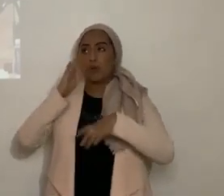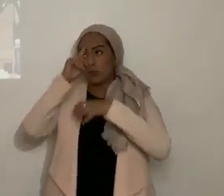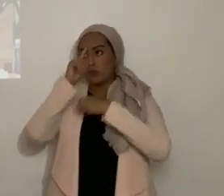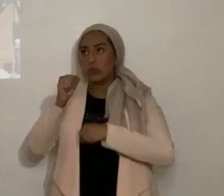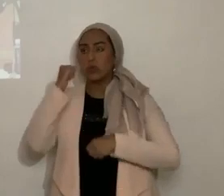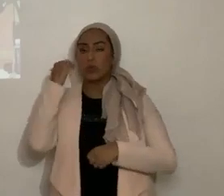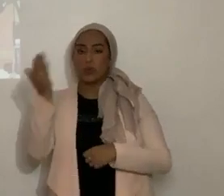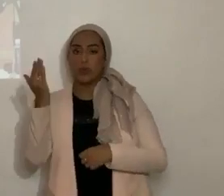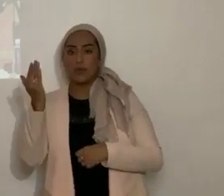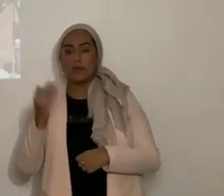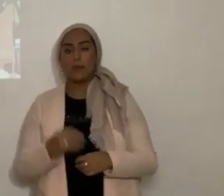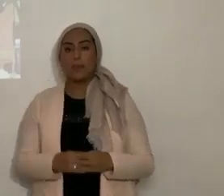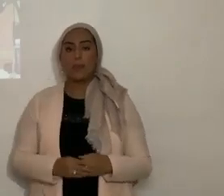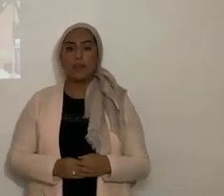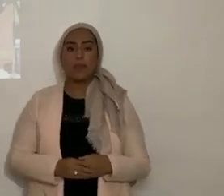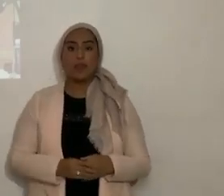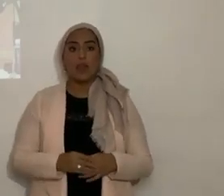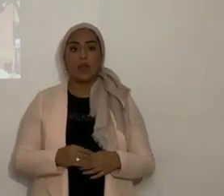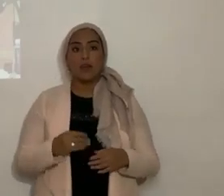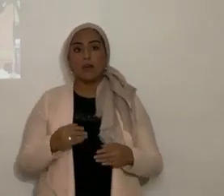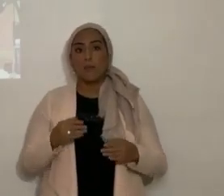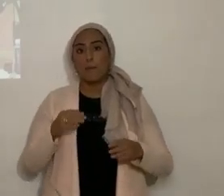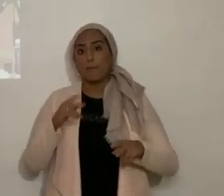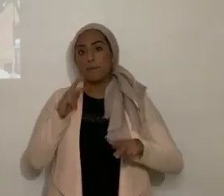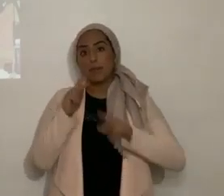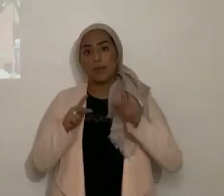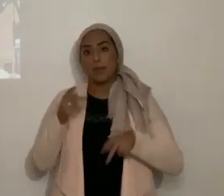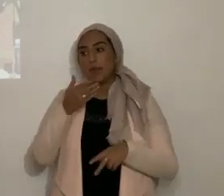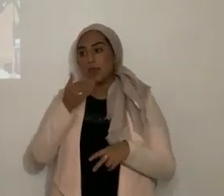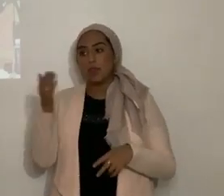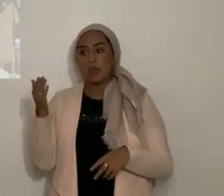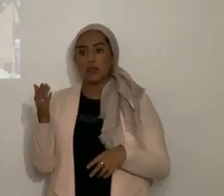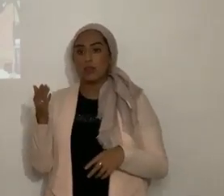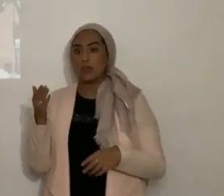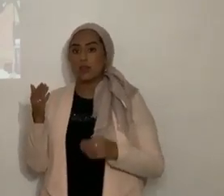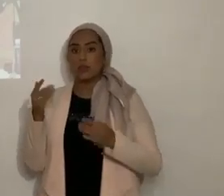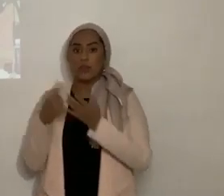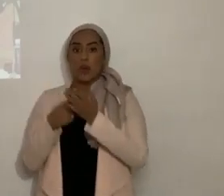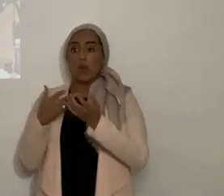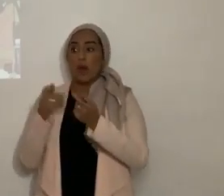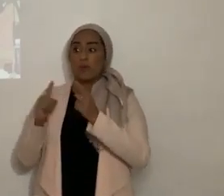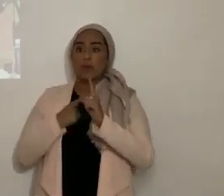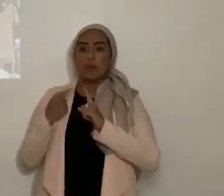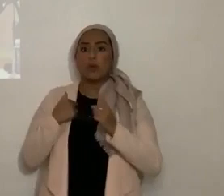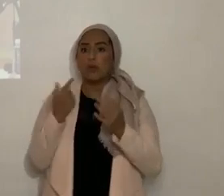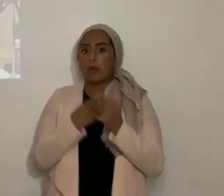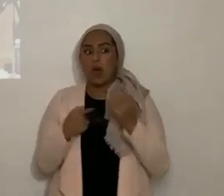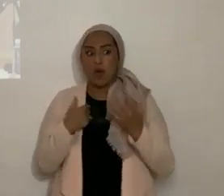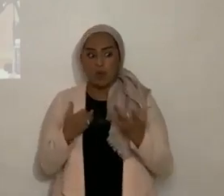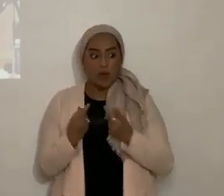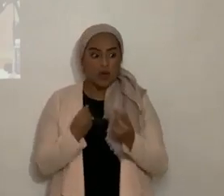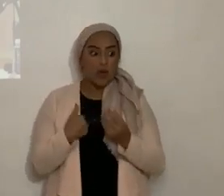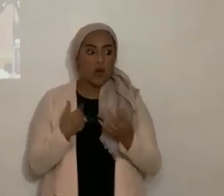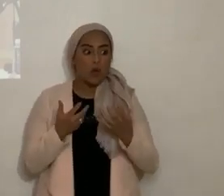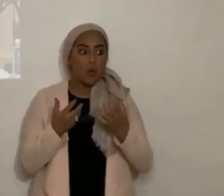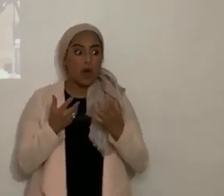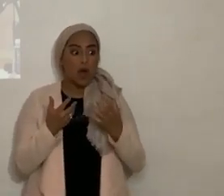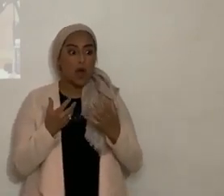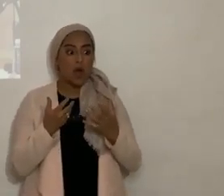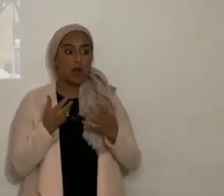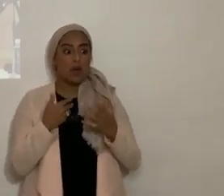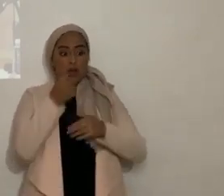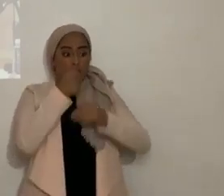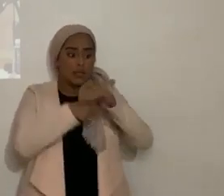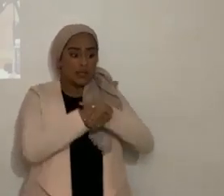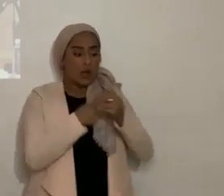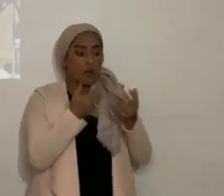confiaré. Viene gente que no tiene una intención correcta y dices, ¿qué hago? Yo quisiera como que meterme en un lugar